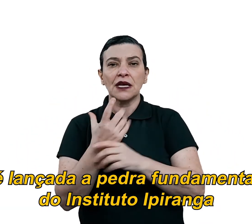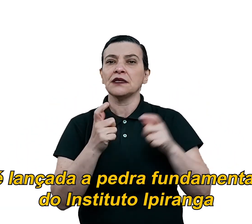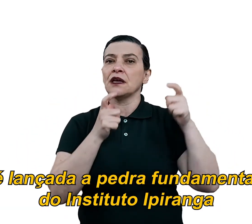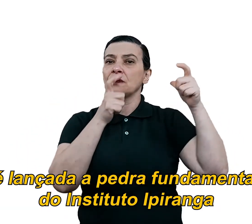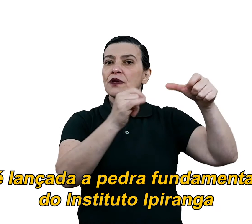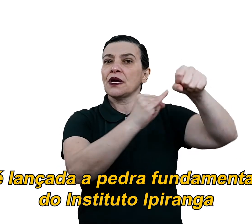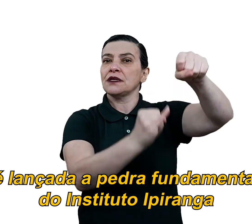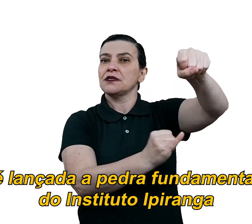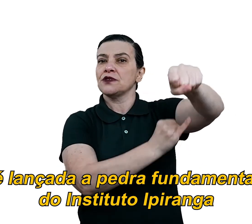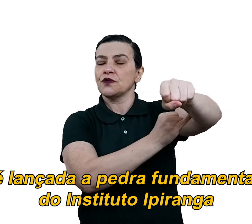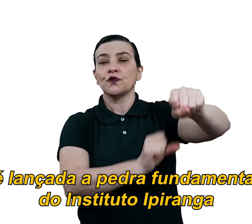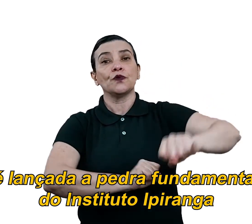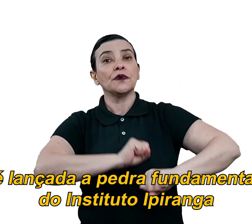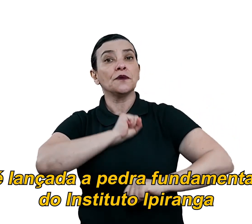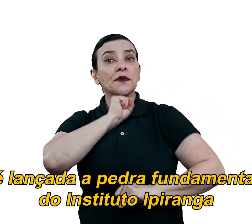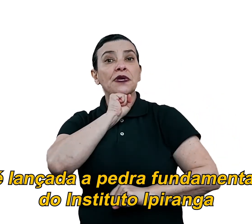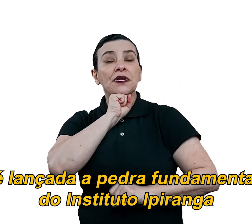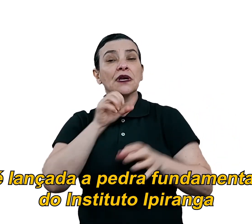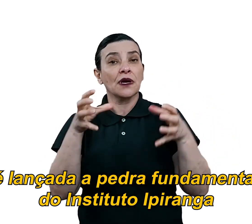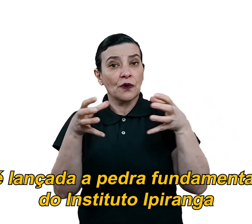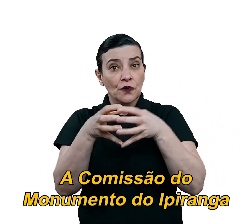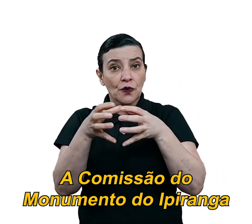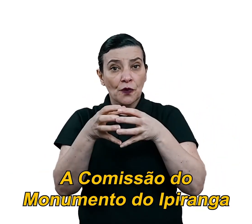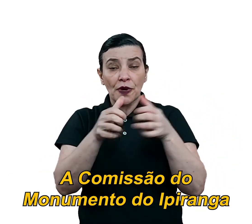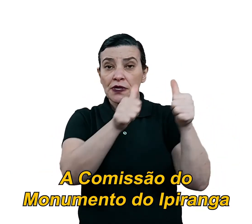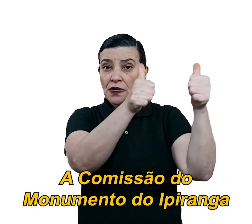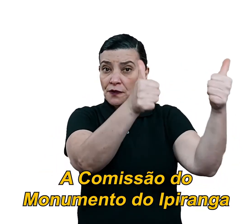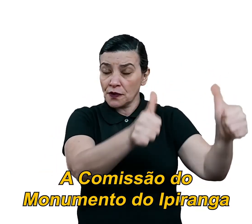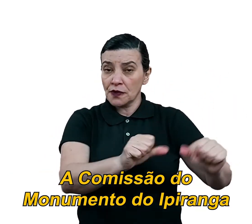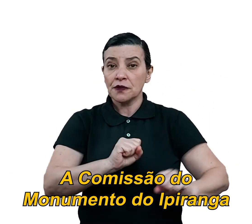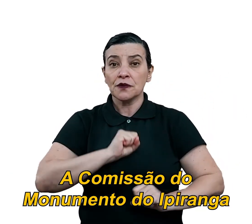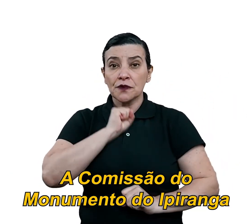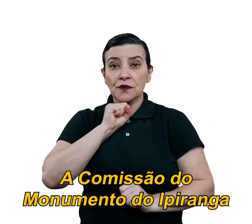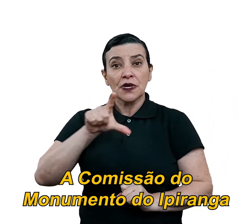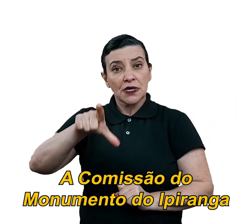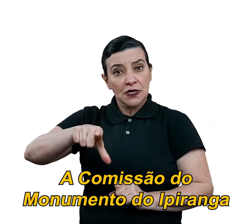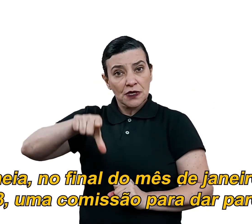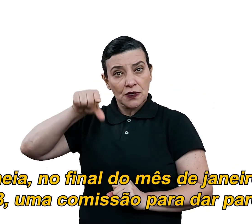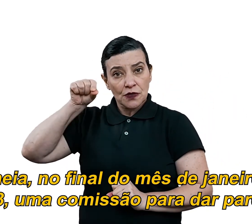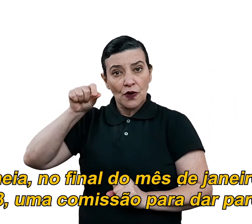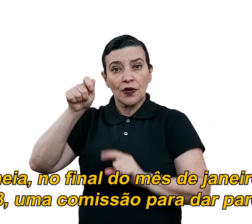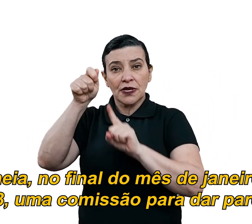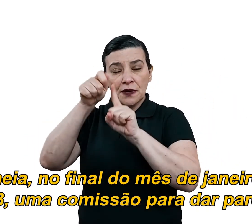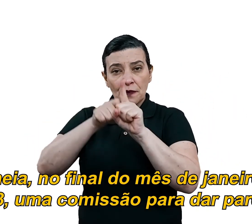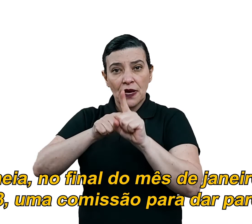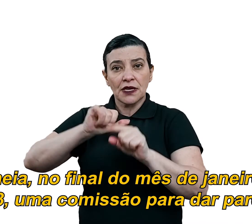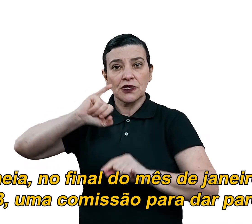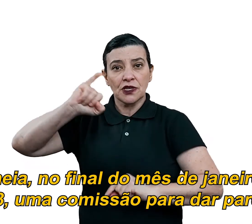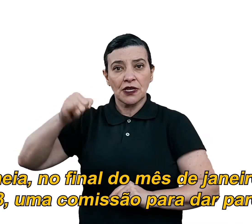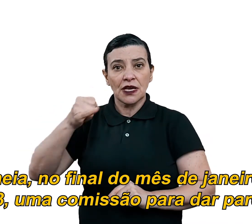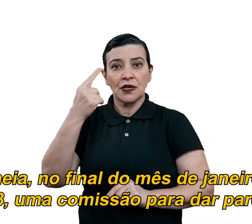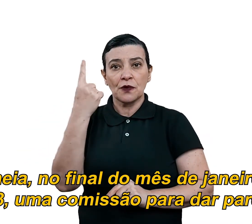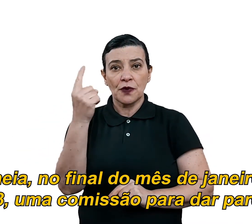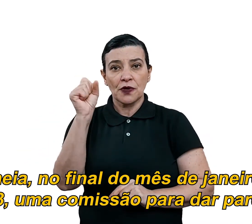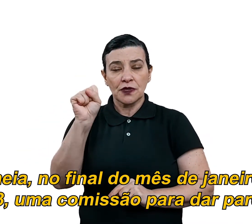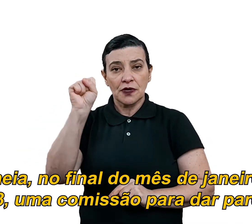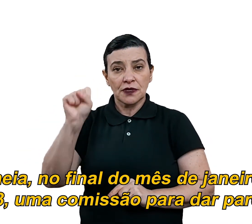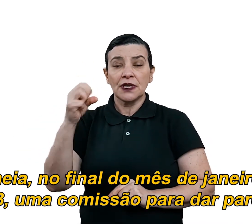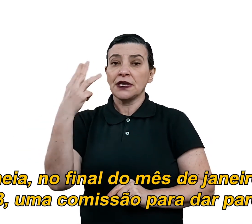lançada a pedra fundamental do Instituto Ipiranga. A Comissão do Monumento de Ipiranga nomeia, no final do mês de janeiro